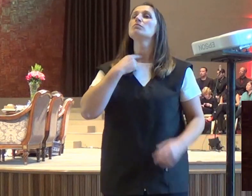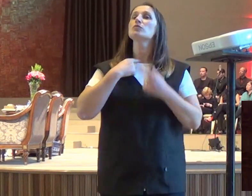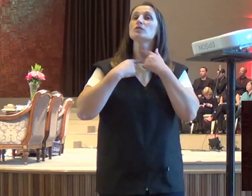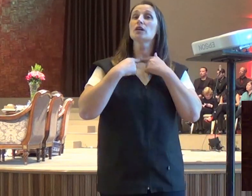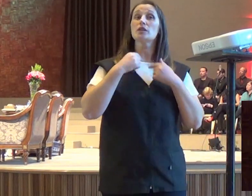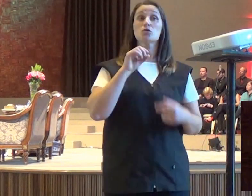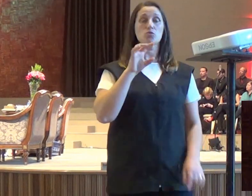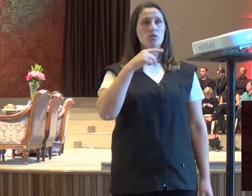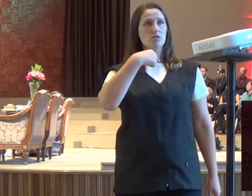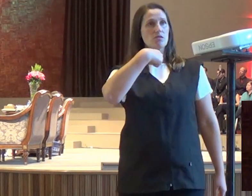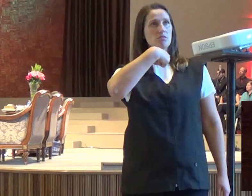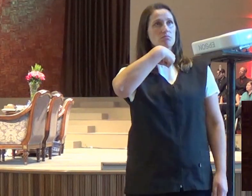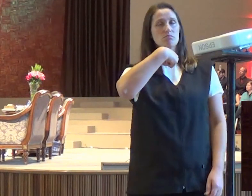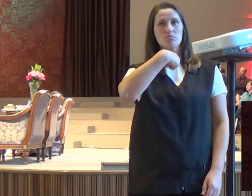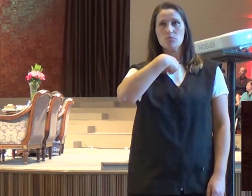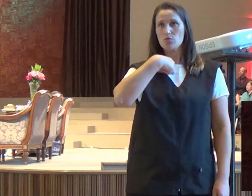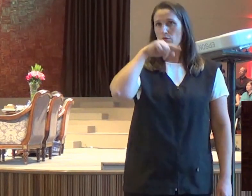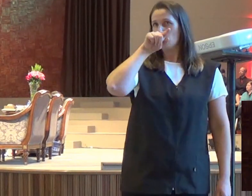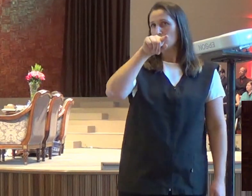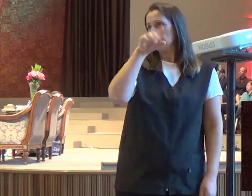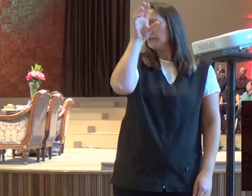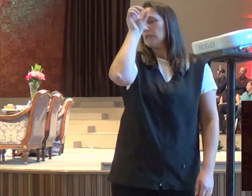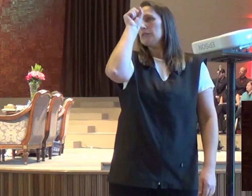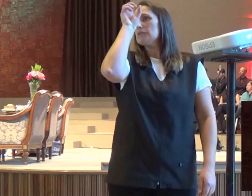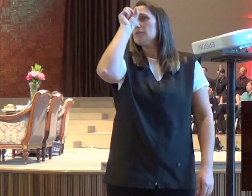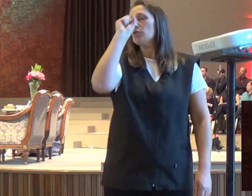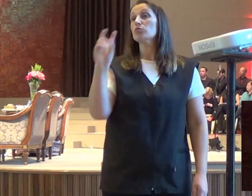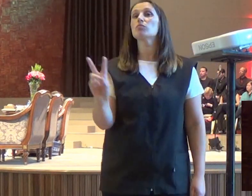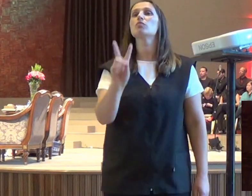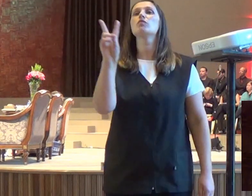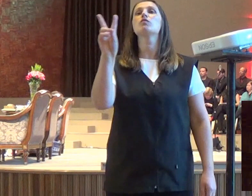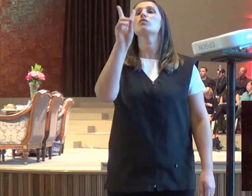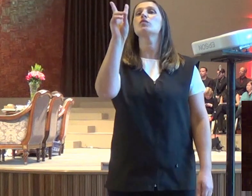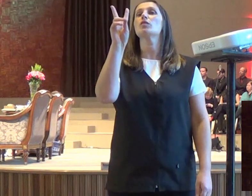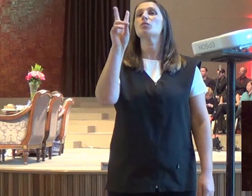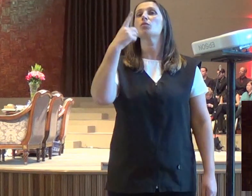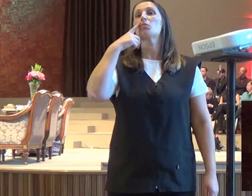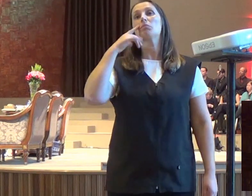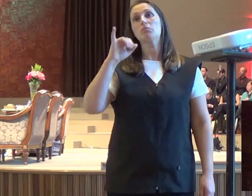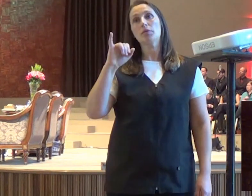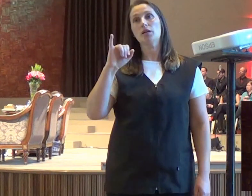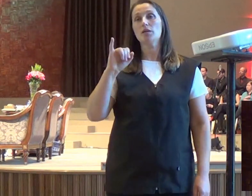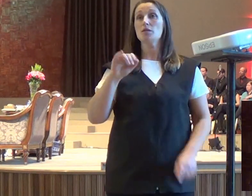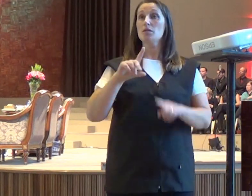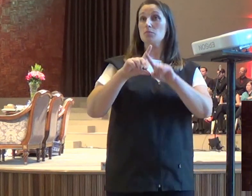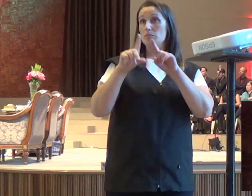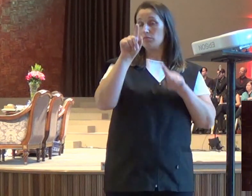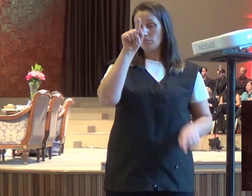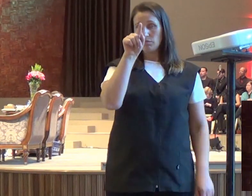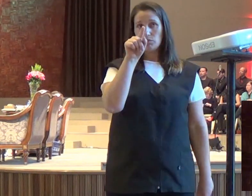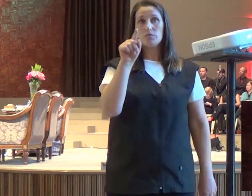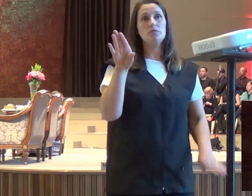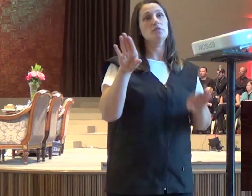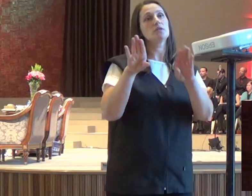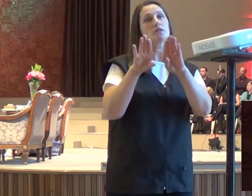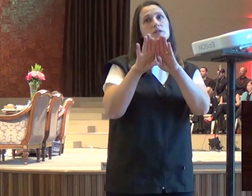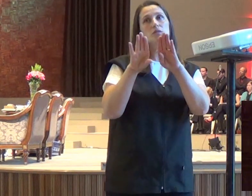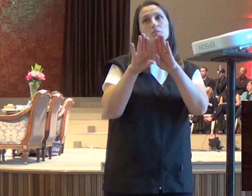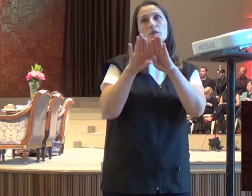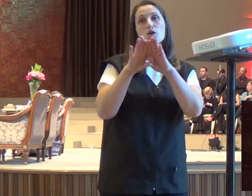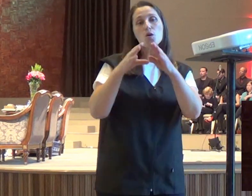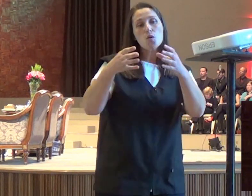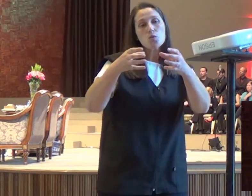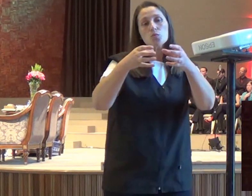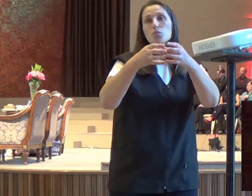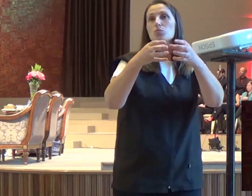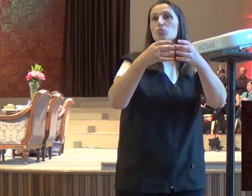você compreenda o valor da paternidade, mas que você faça parte desse grupo de